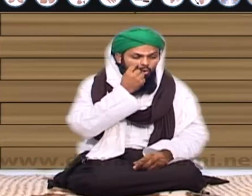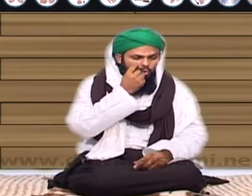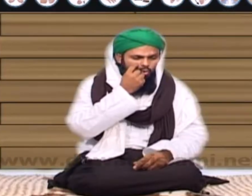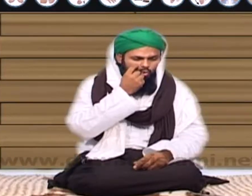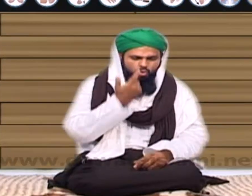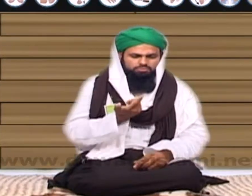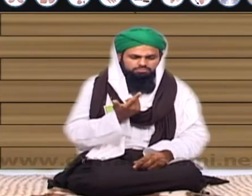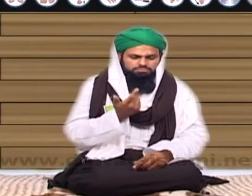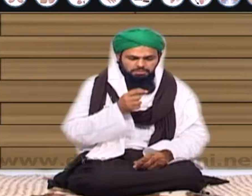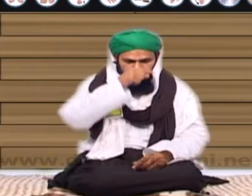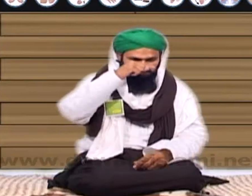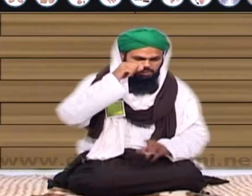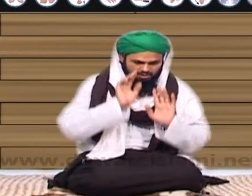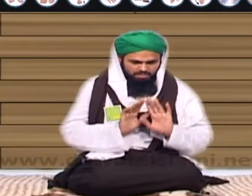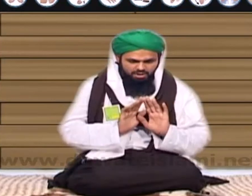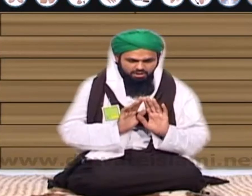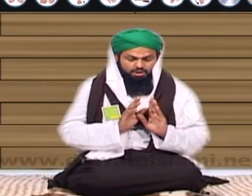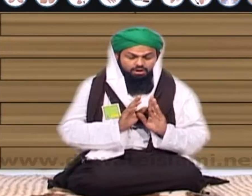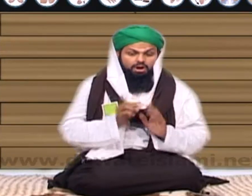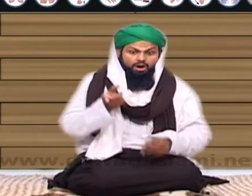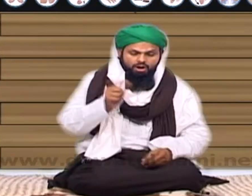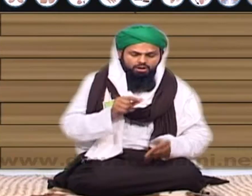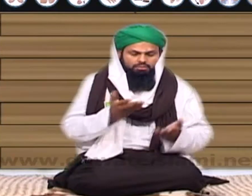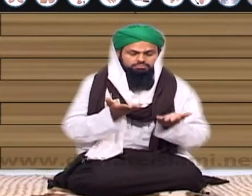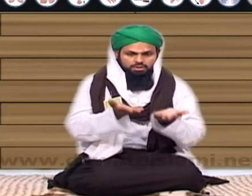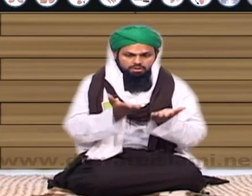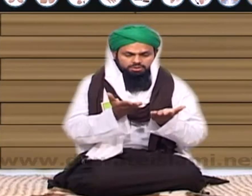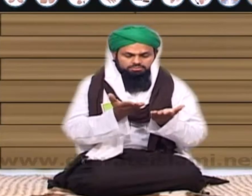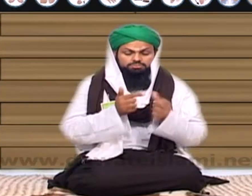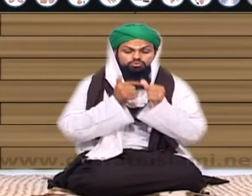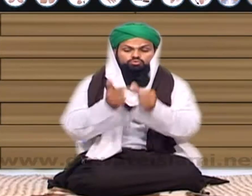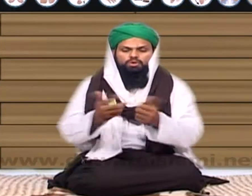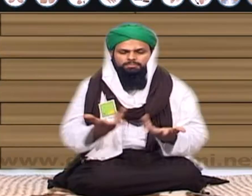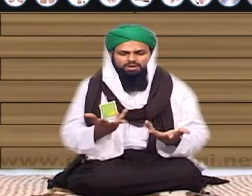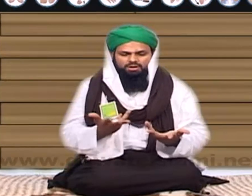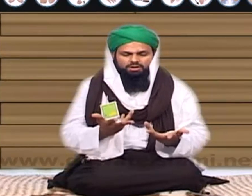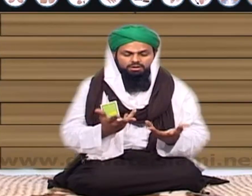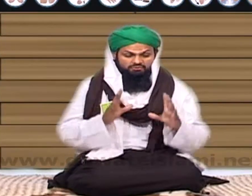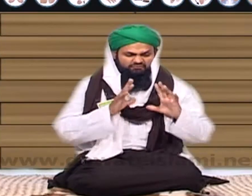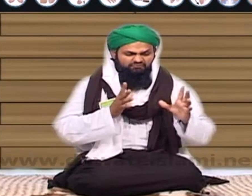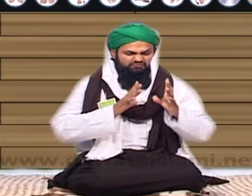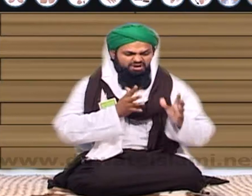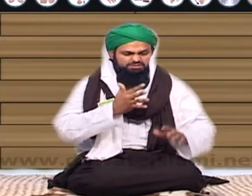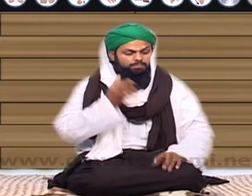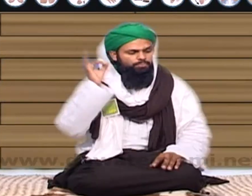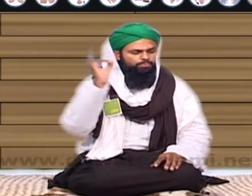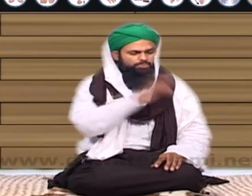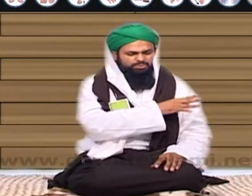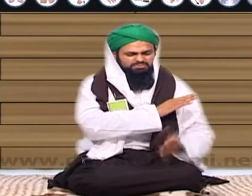شرم آتی ہے اوپر پہنتے ہوئے، کل پھنس نہ جائیں۔ تو کیوں نہ ہم انگریزی فیشن کو 3 طلاق دے کر پیارے